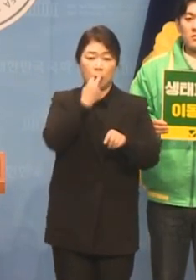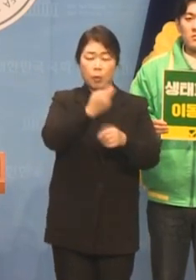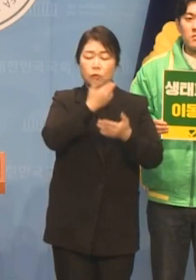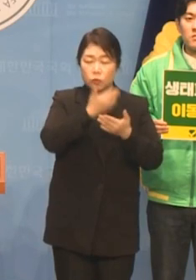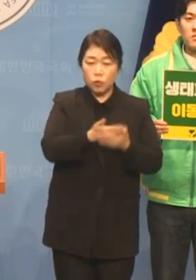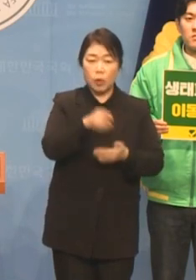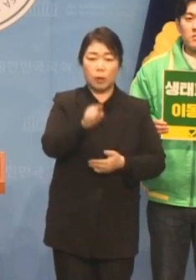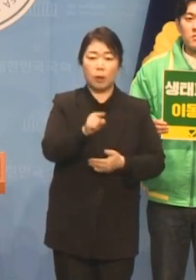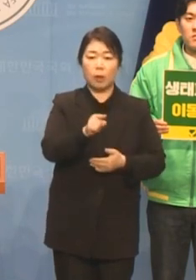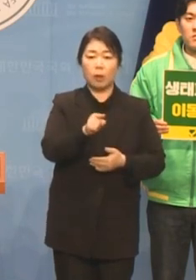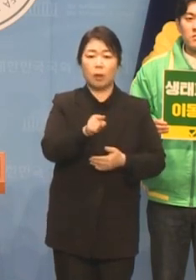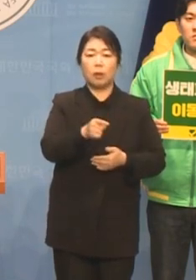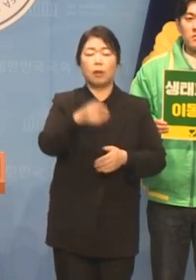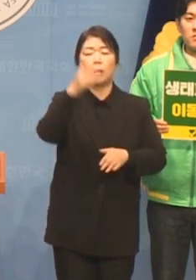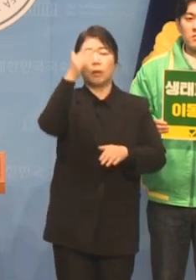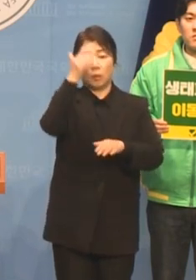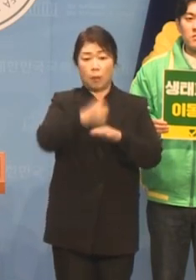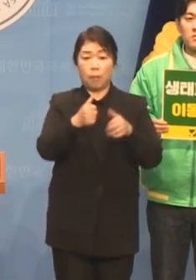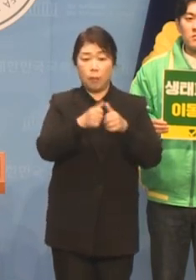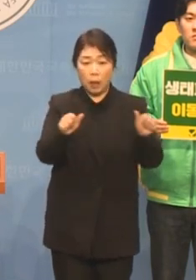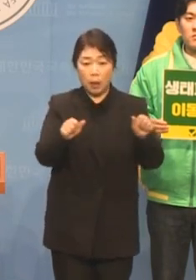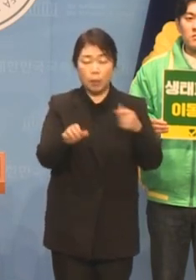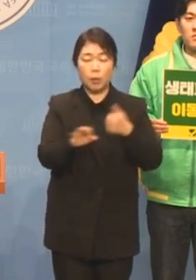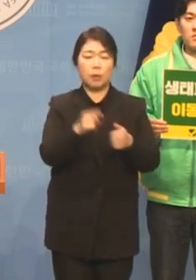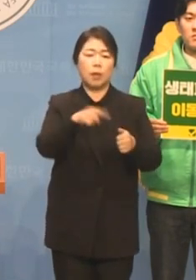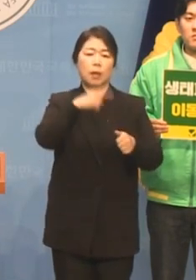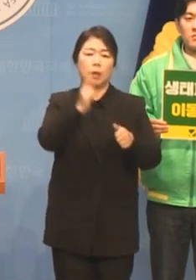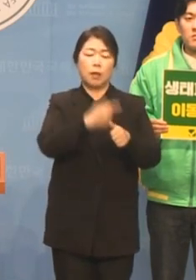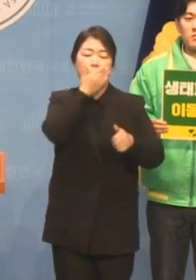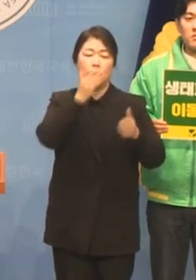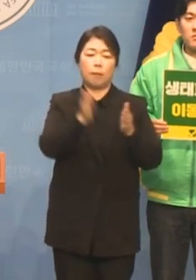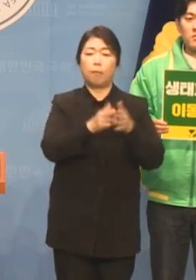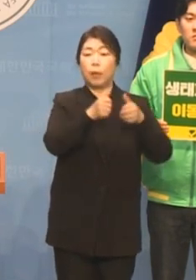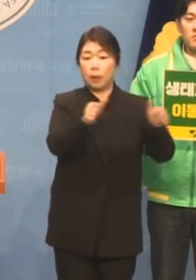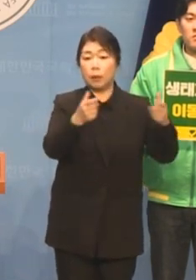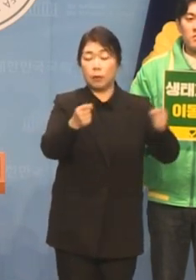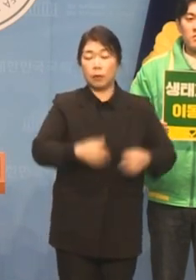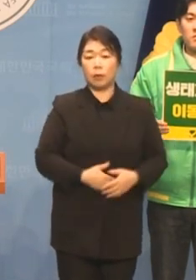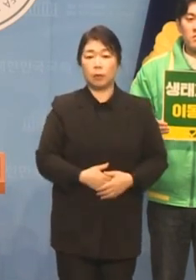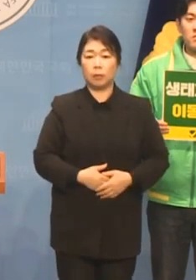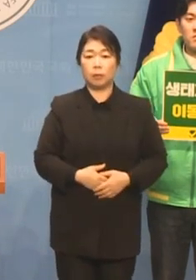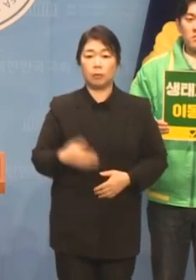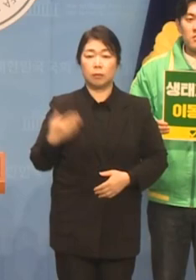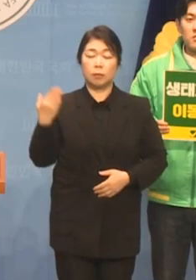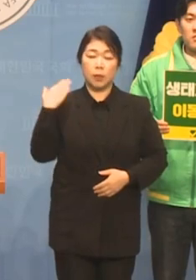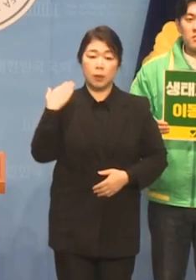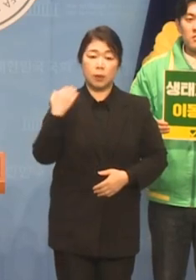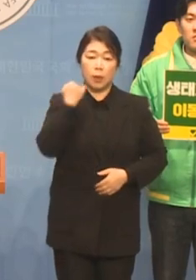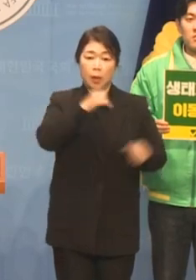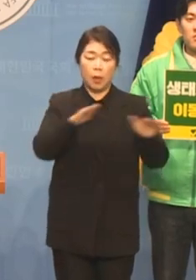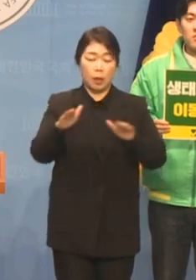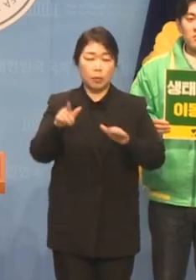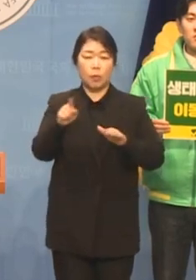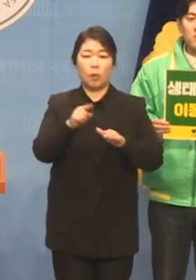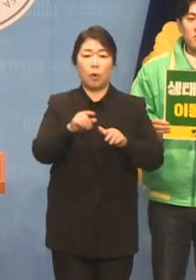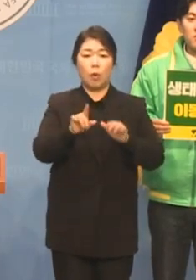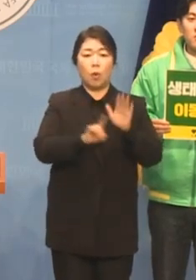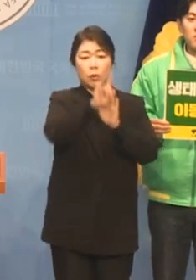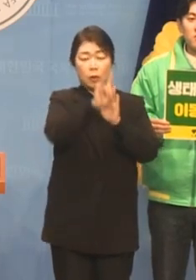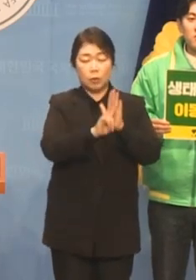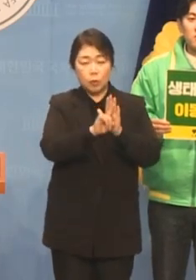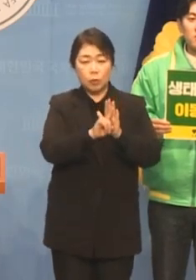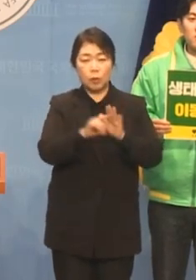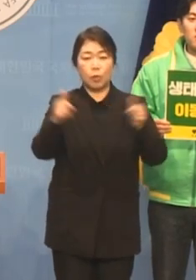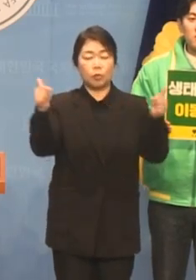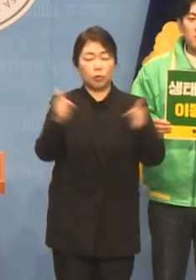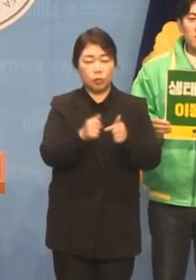갯벌마을 해양수산부는 기울기 극복을 위해 온실가스 감축과 탄소 중립을 목표로 블루카본